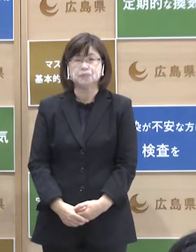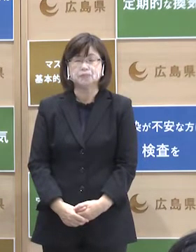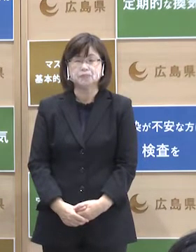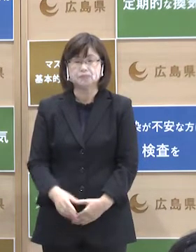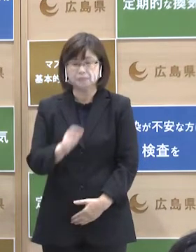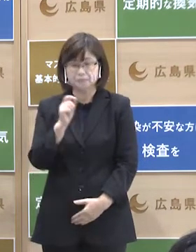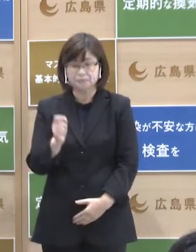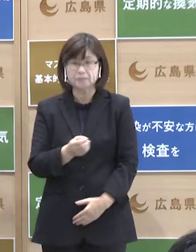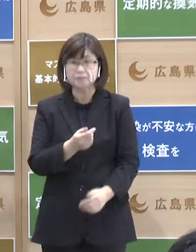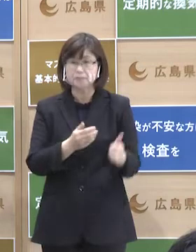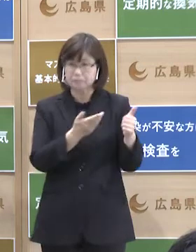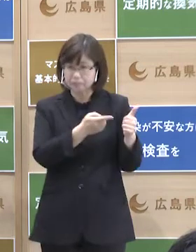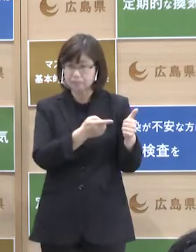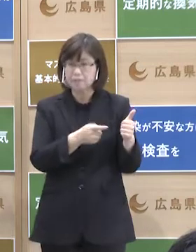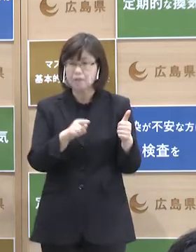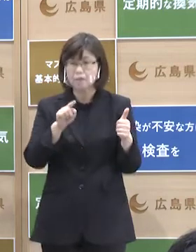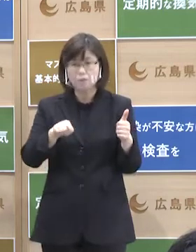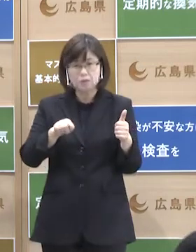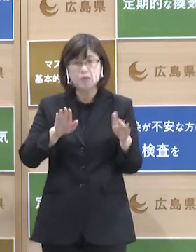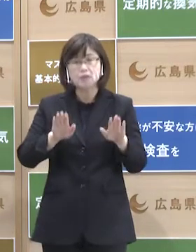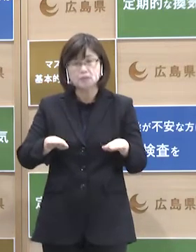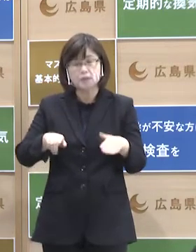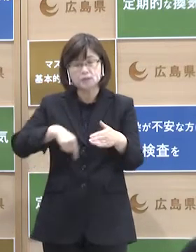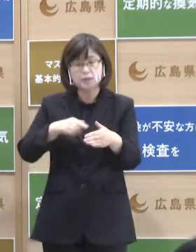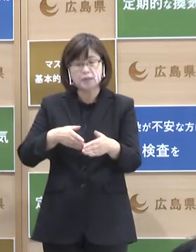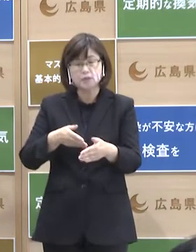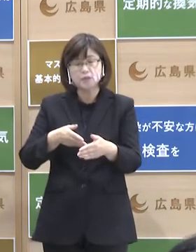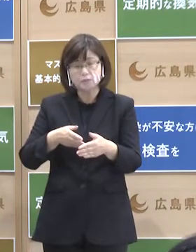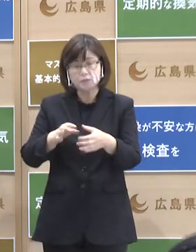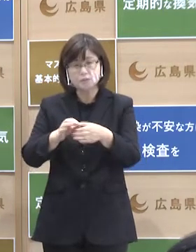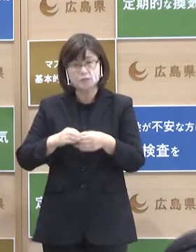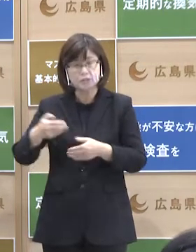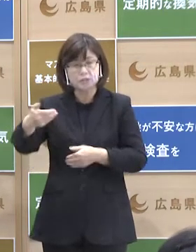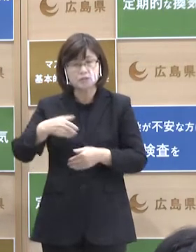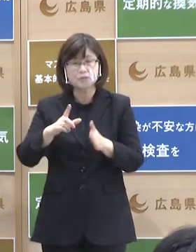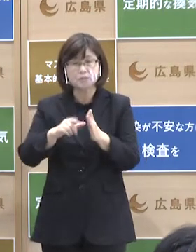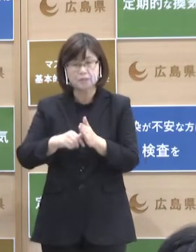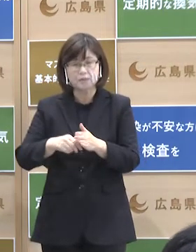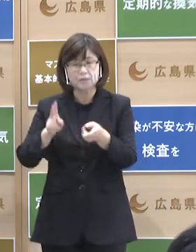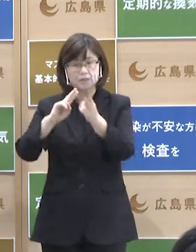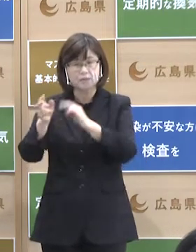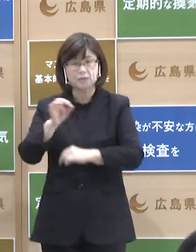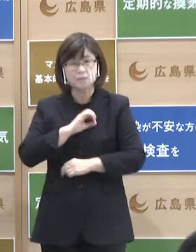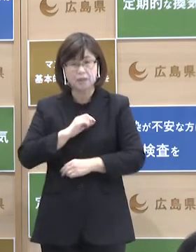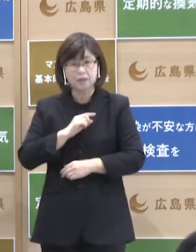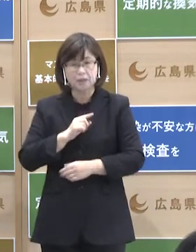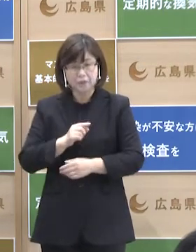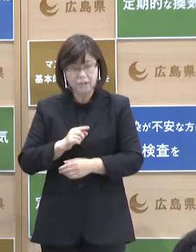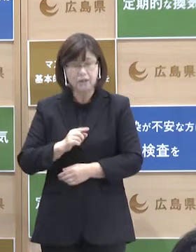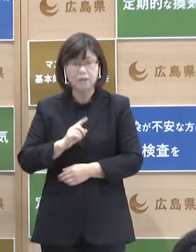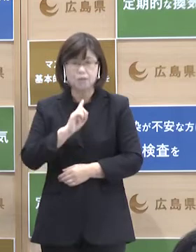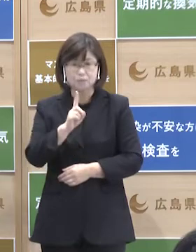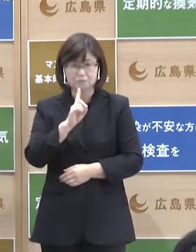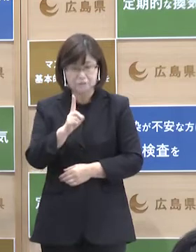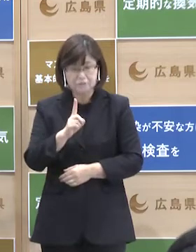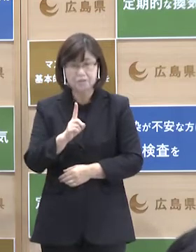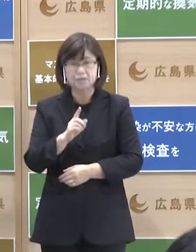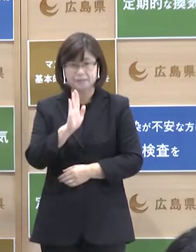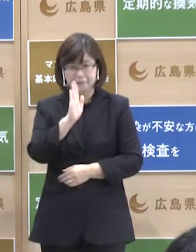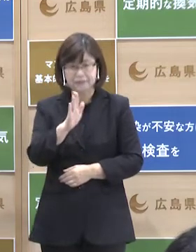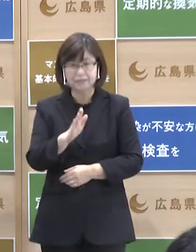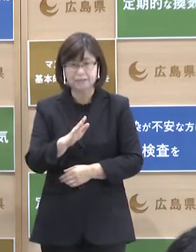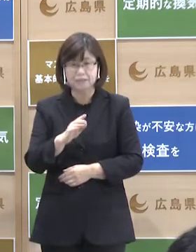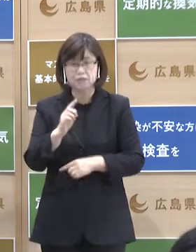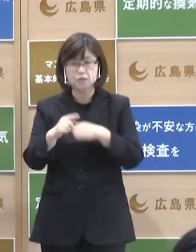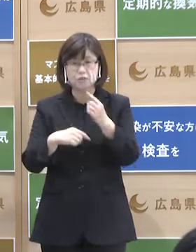この件について質問がある者は挙手をして社名を名乗ってからお願いします。なお、主は通訳者の方が通